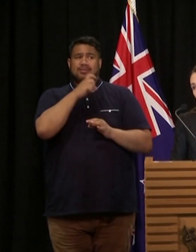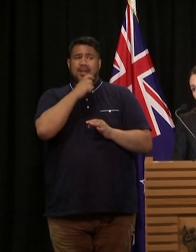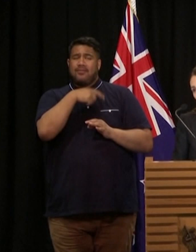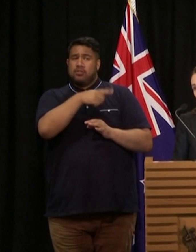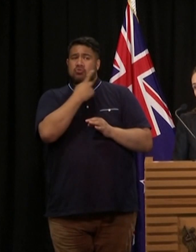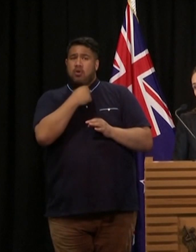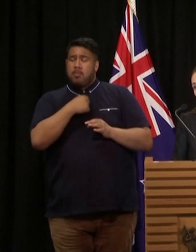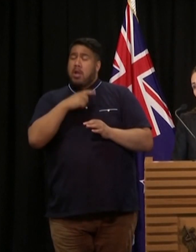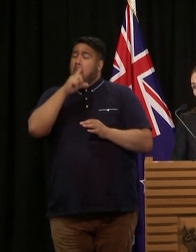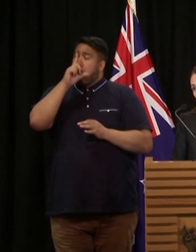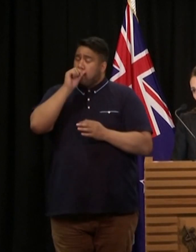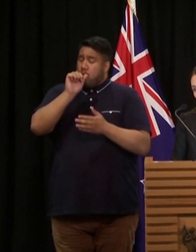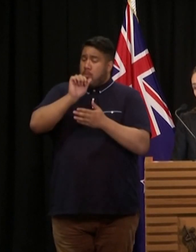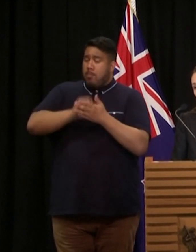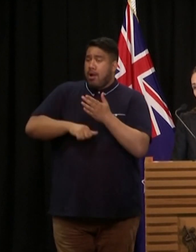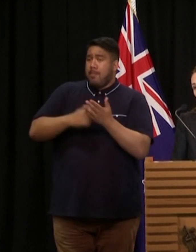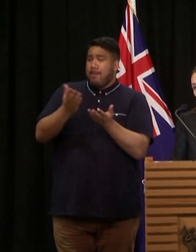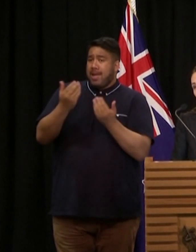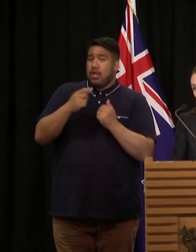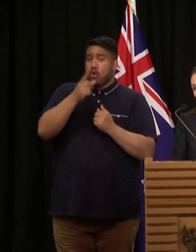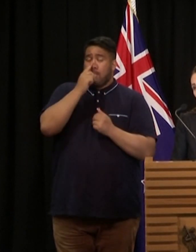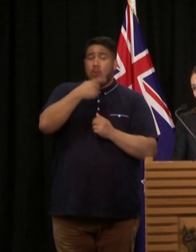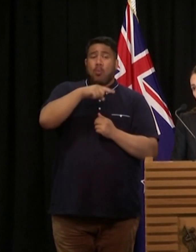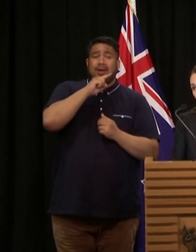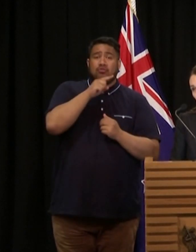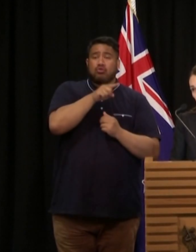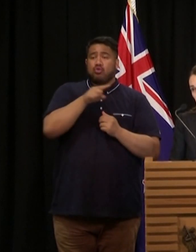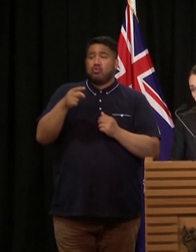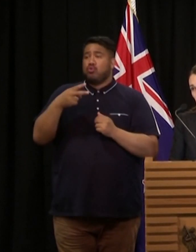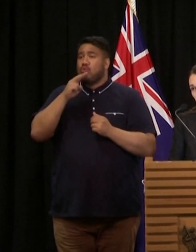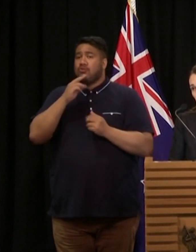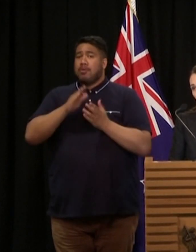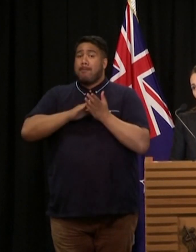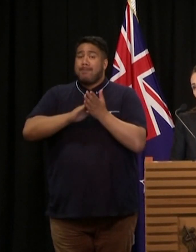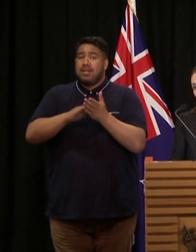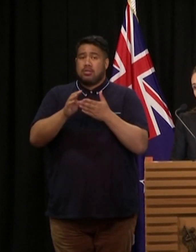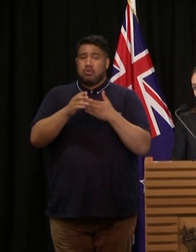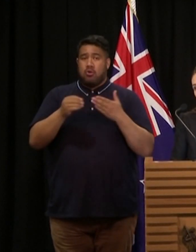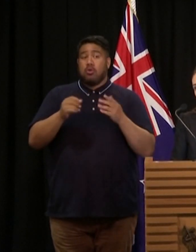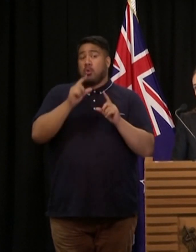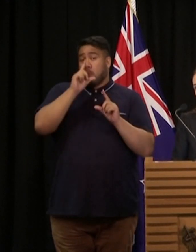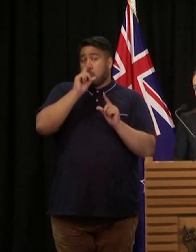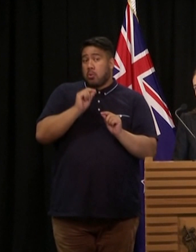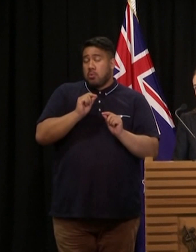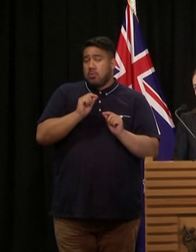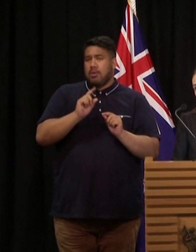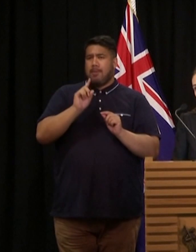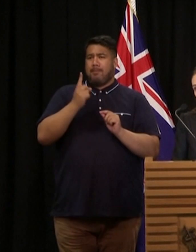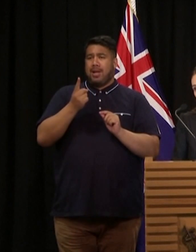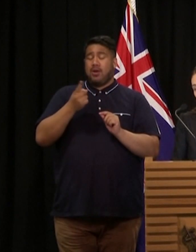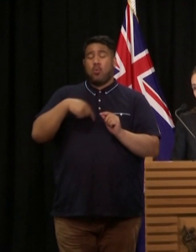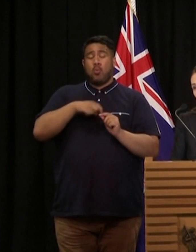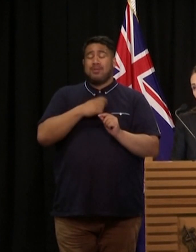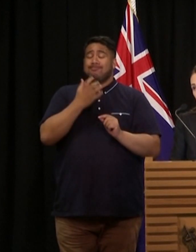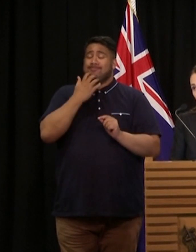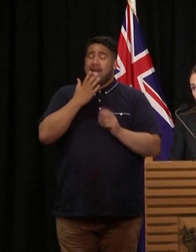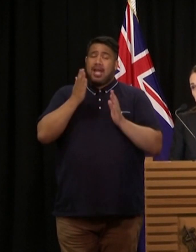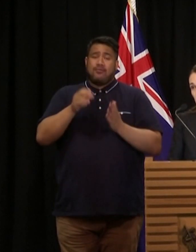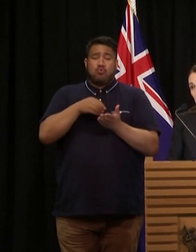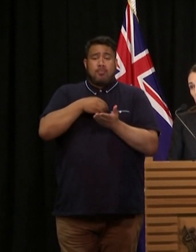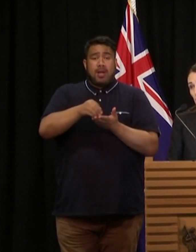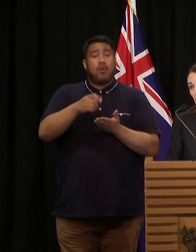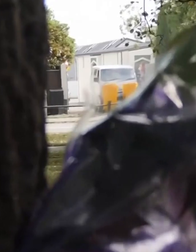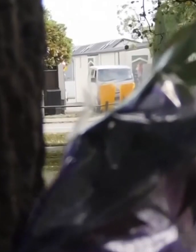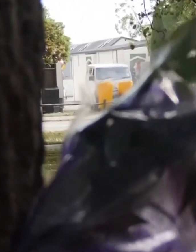armas y mejoró su capacidad usando cargadores de 30 cartuchos con una simple compra en internet según la